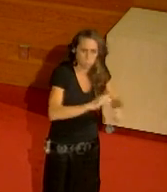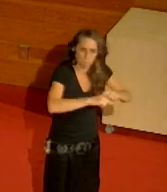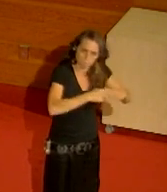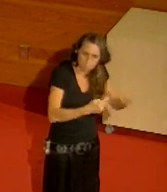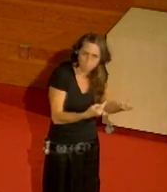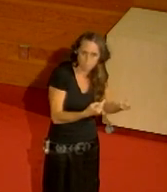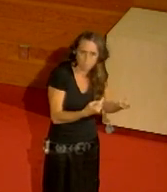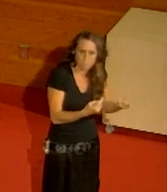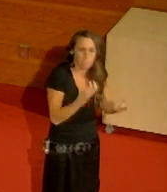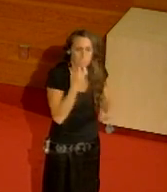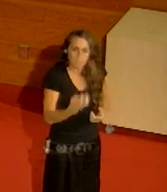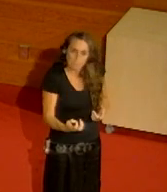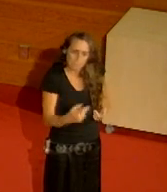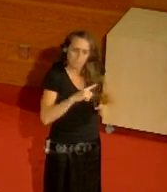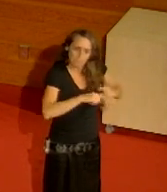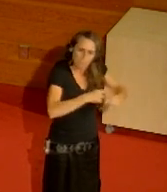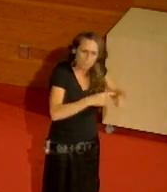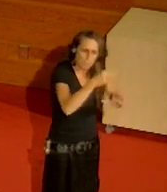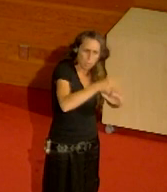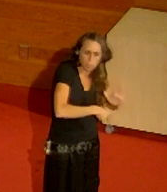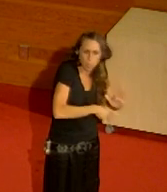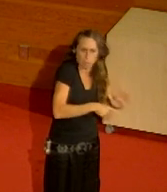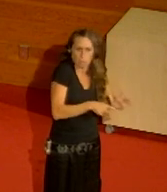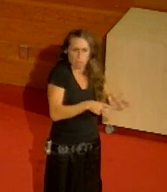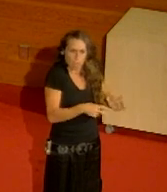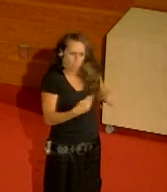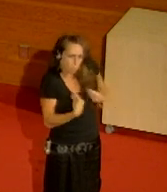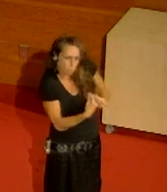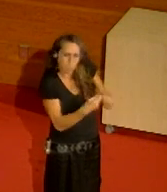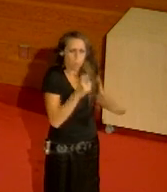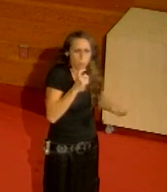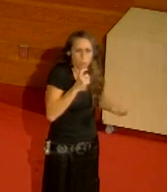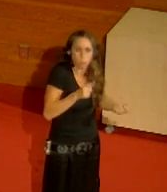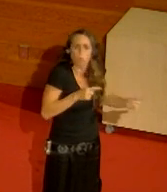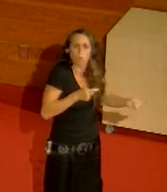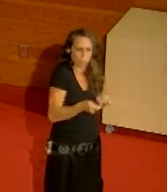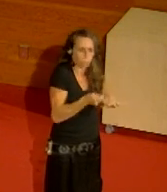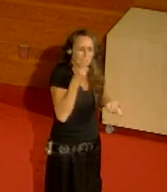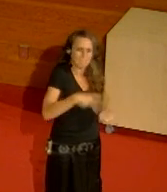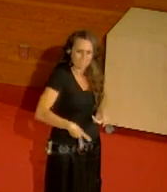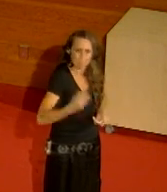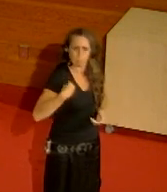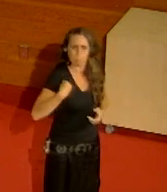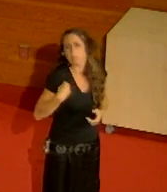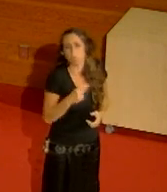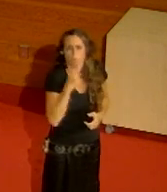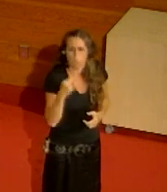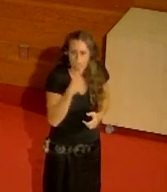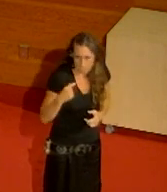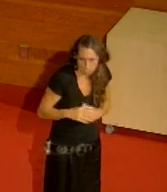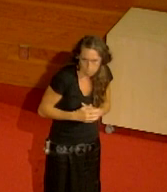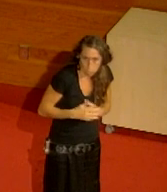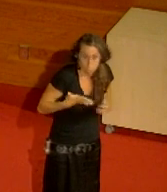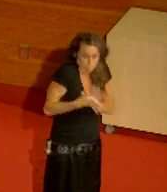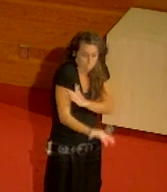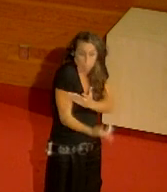Israel los controlan los rabinos cada vez más Ultra ortodoxos Y eso hace que por ejemplo no exista la posibilidad de un matrimonio civil